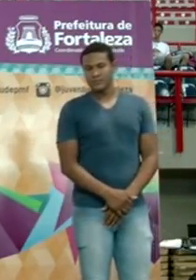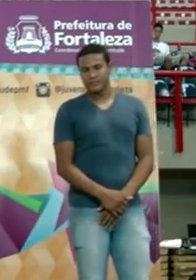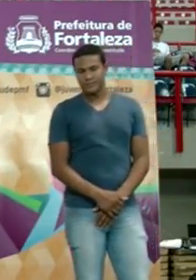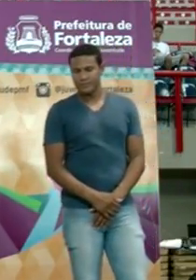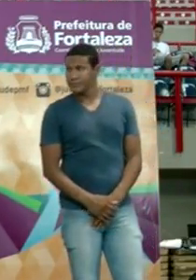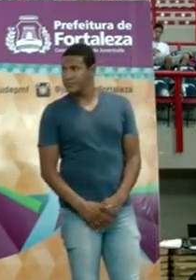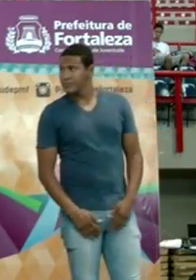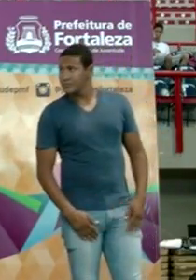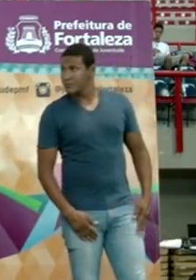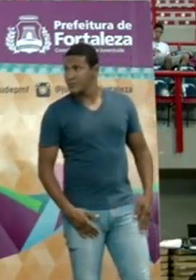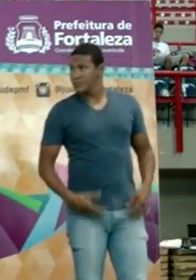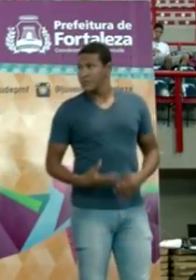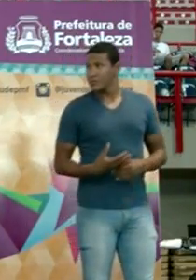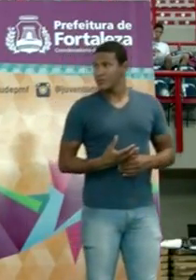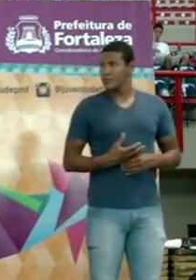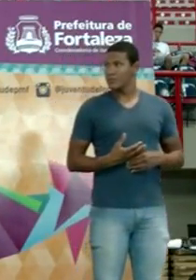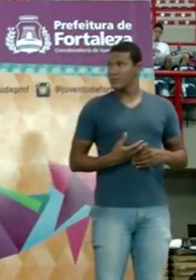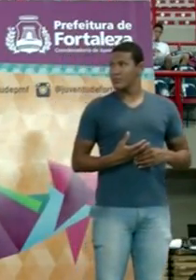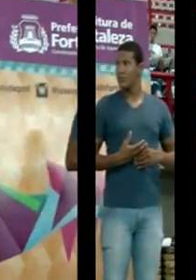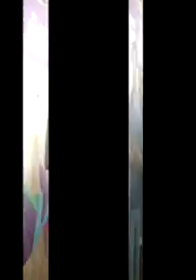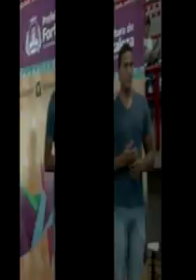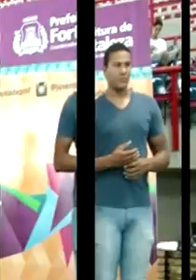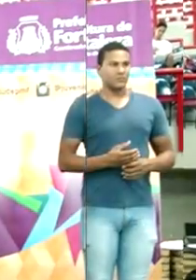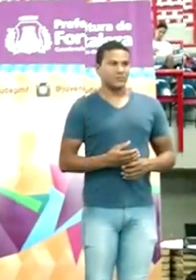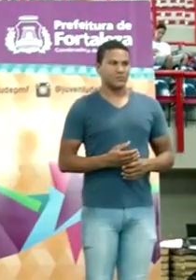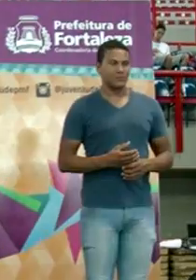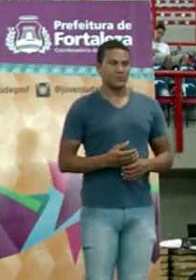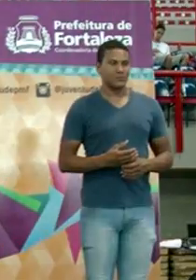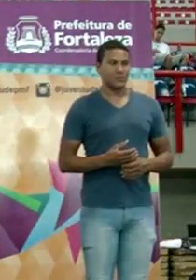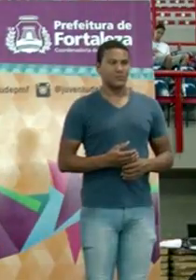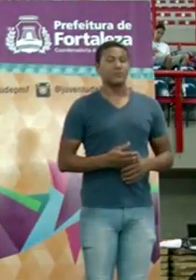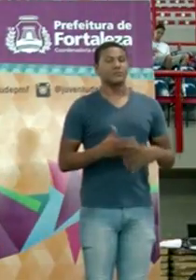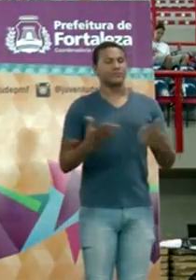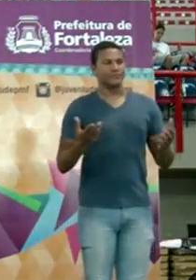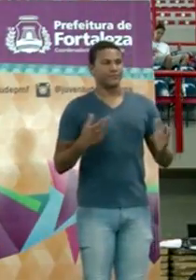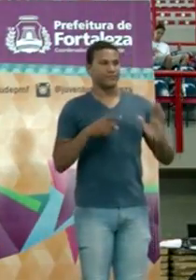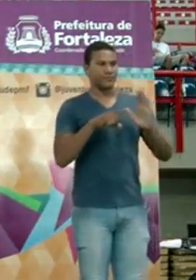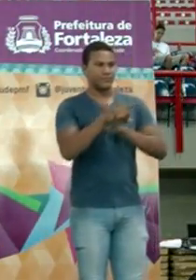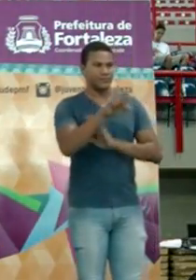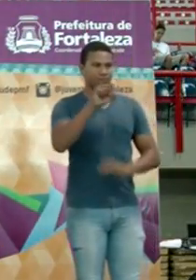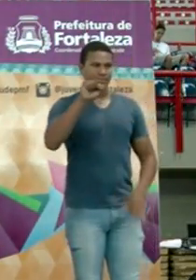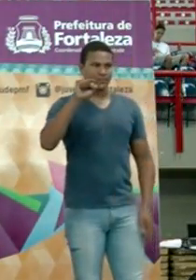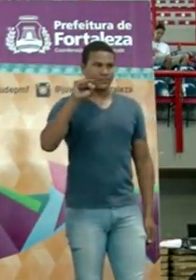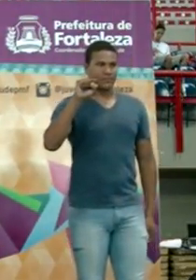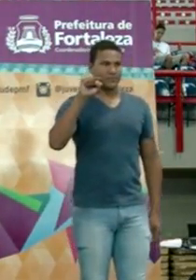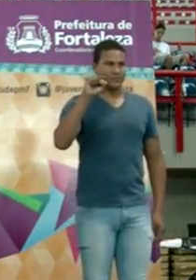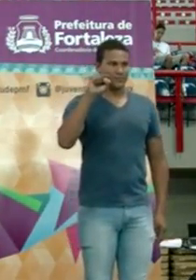Oitava questão, letra A. Estamos terminando. Oitava questão.